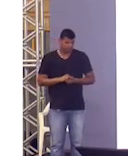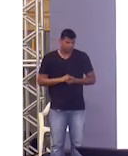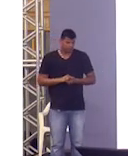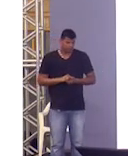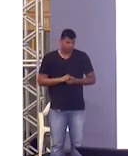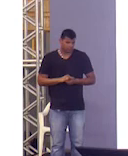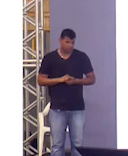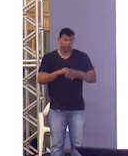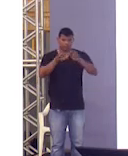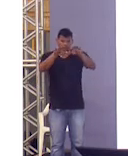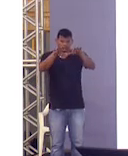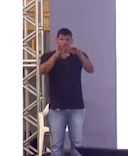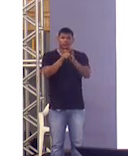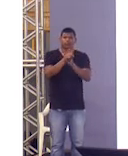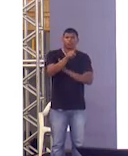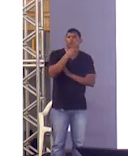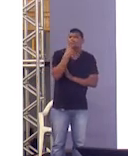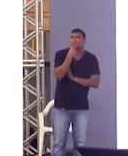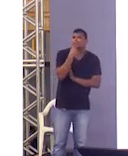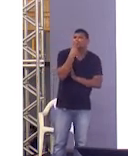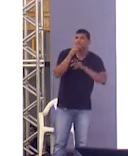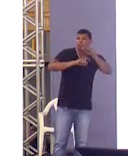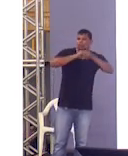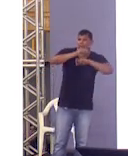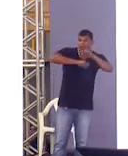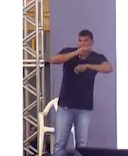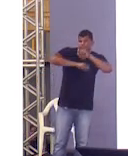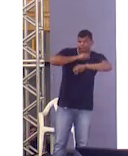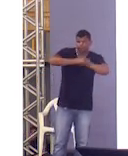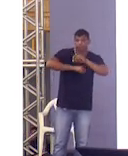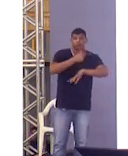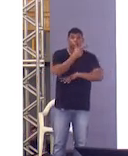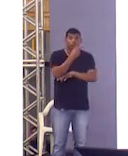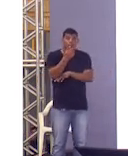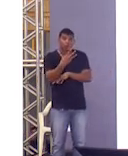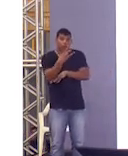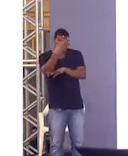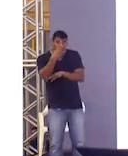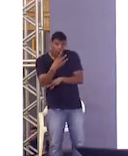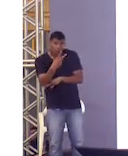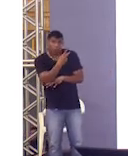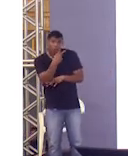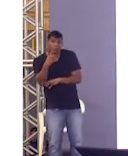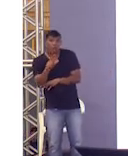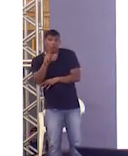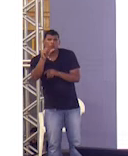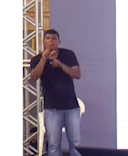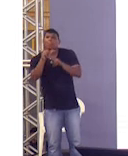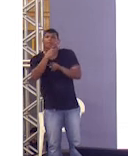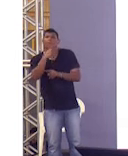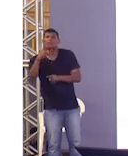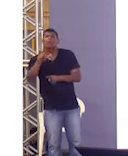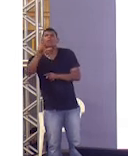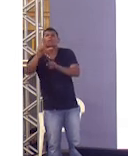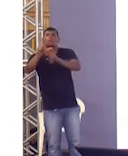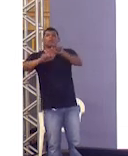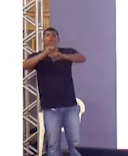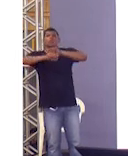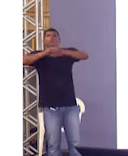A questão diz assim, ó. Ela caiu em 2014 no PPL. Todo mundo sabe o que é o